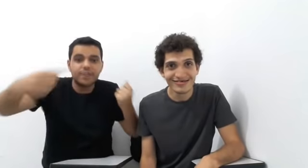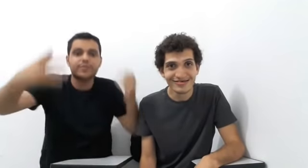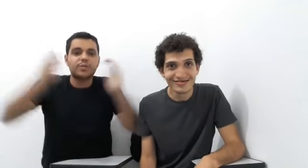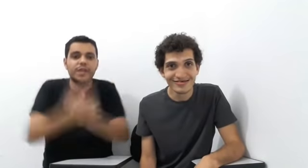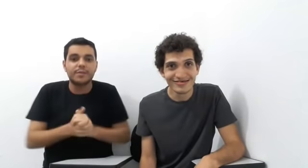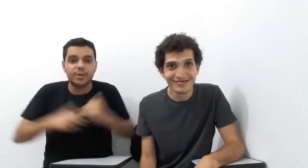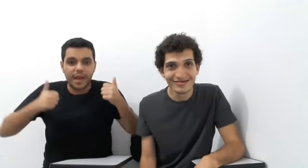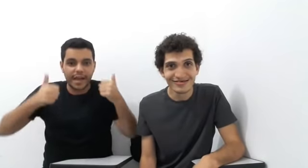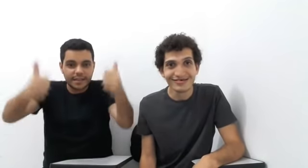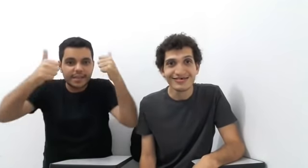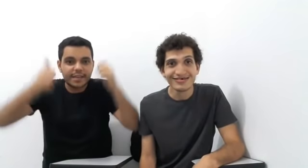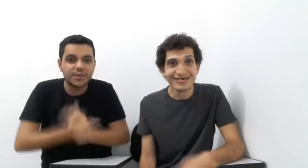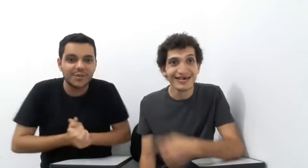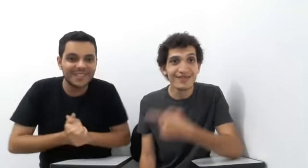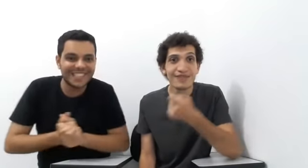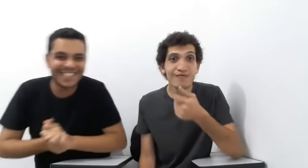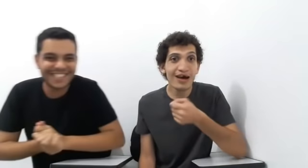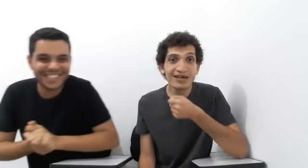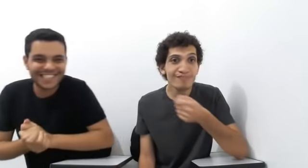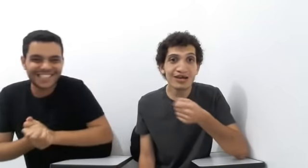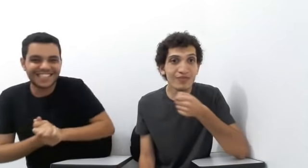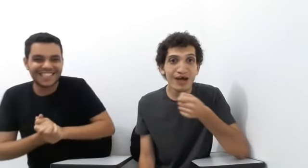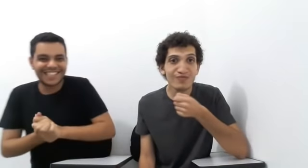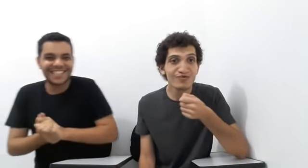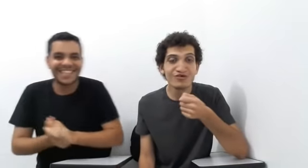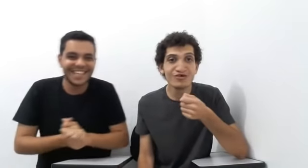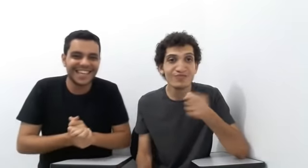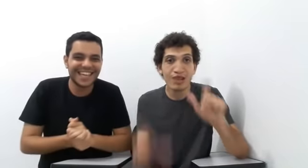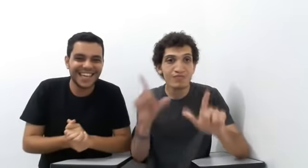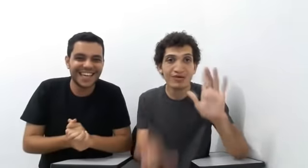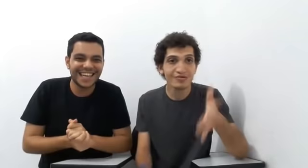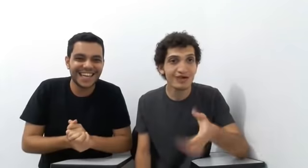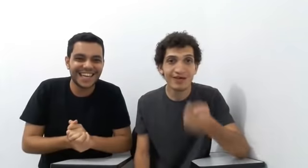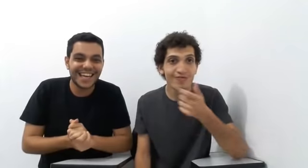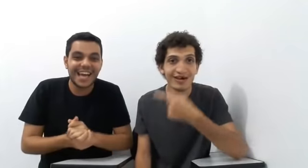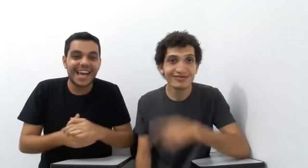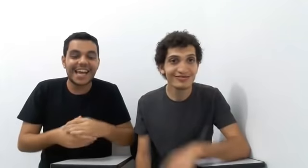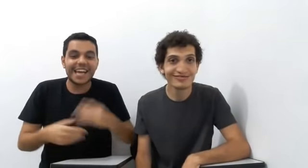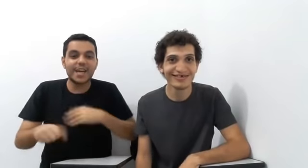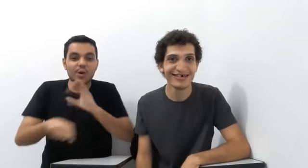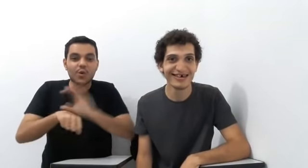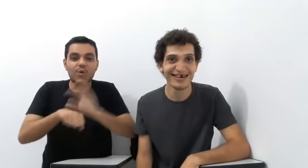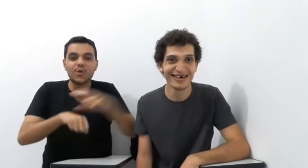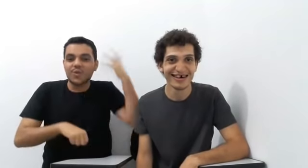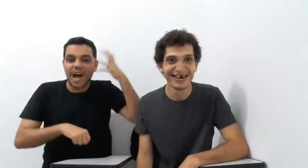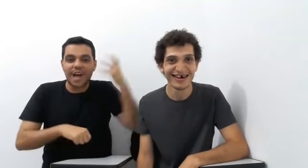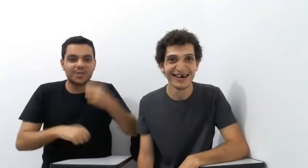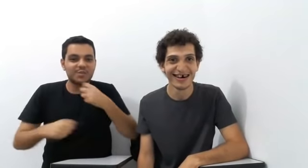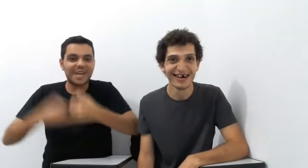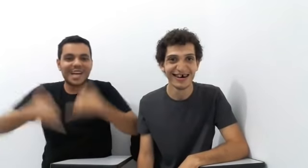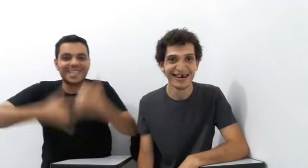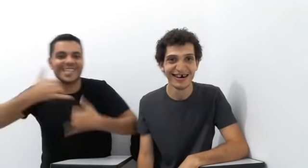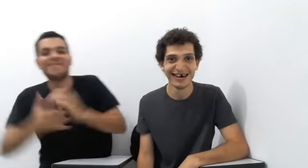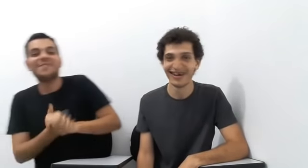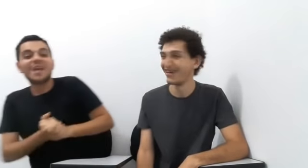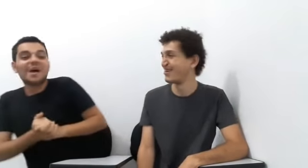eu não lembro. É isso aí, viu? Rapaz, apresentador de televisão, rapaz. Eu uso rádio, brincadeira. Mas